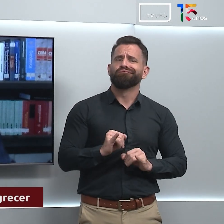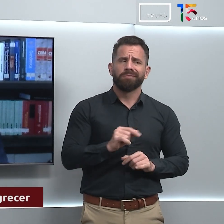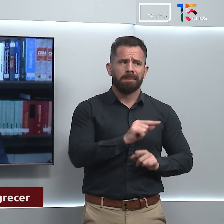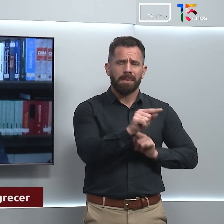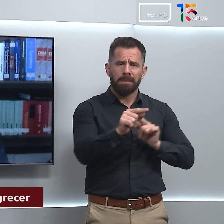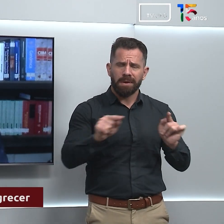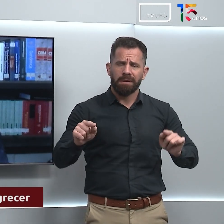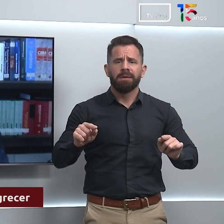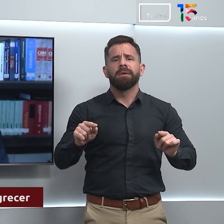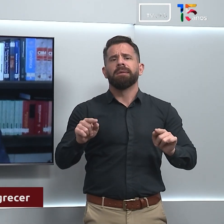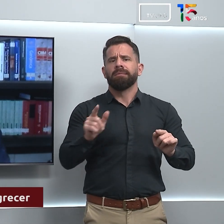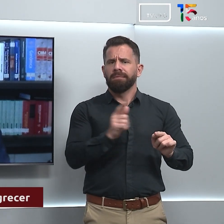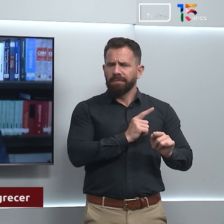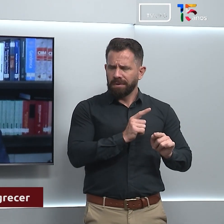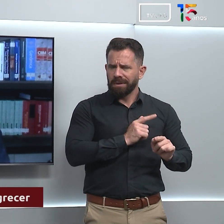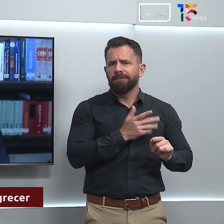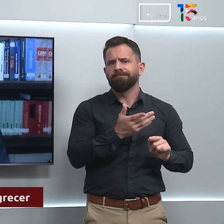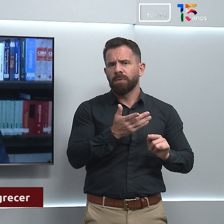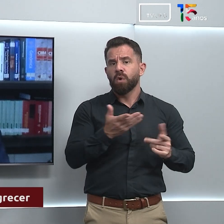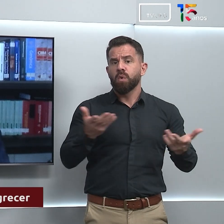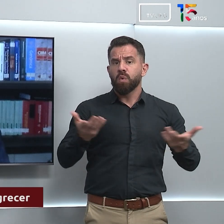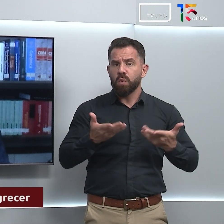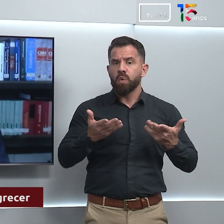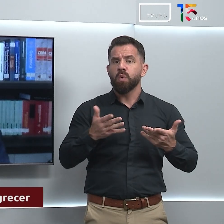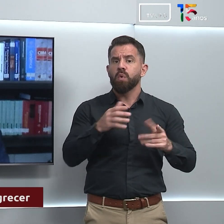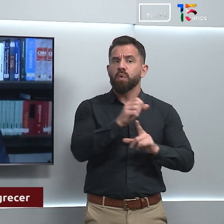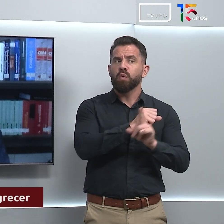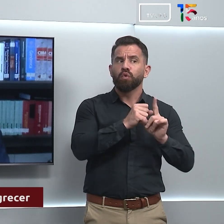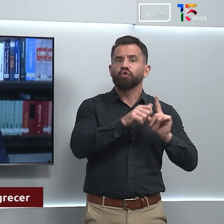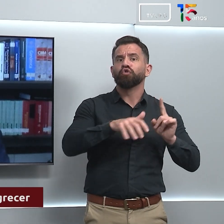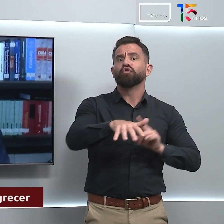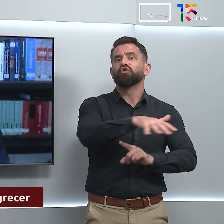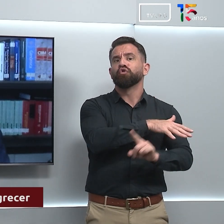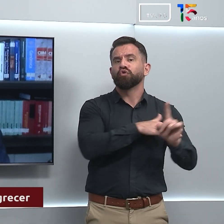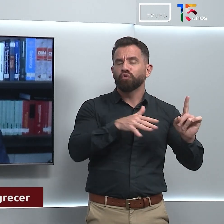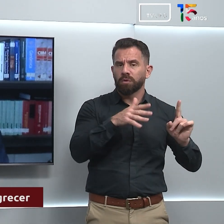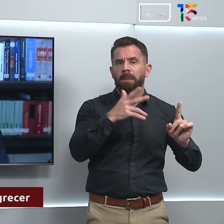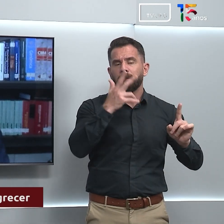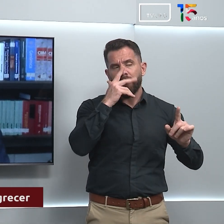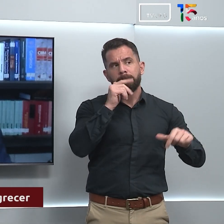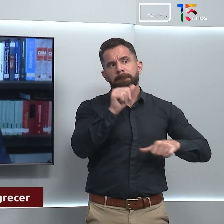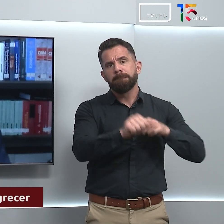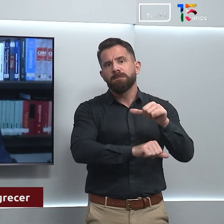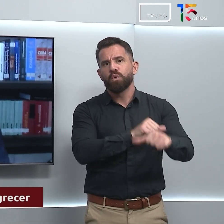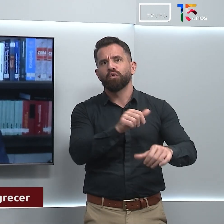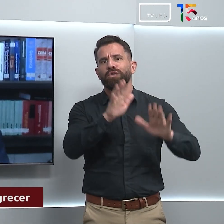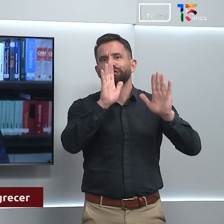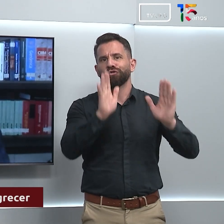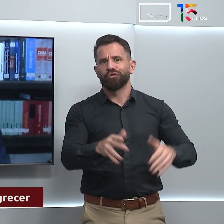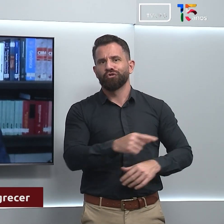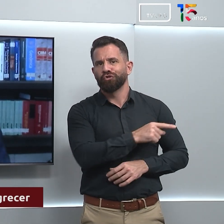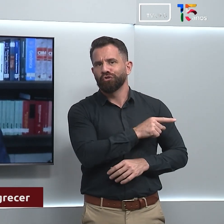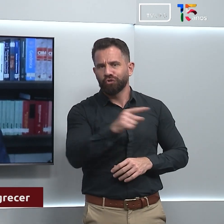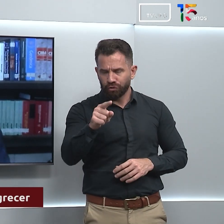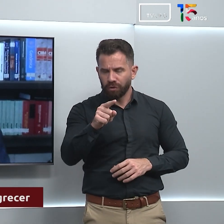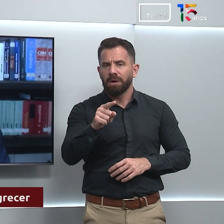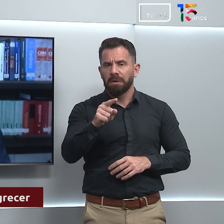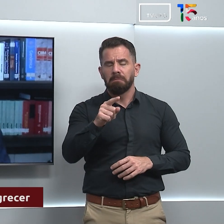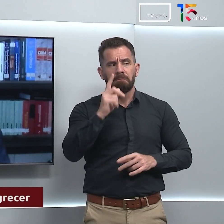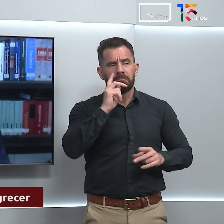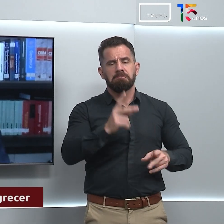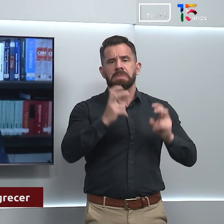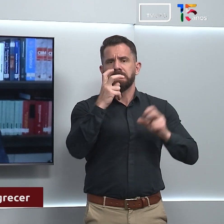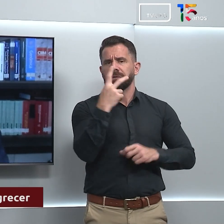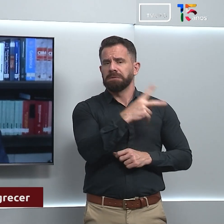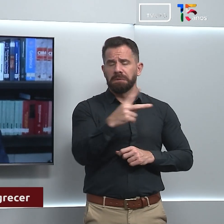da obesidade, está mudando, está redefinindo, inclusive, a sociedade como um todo, a